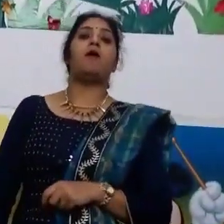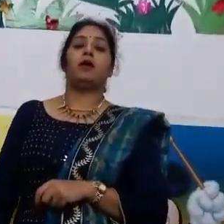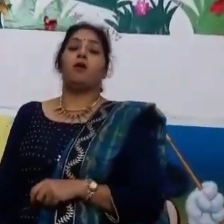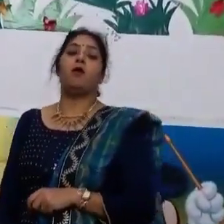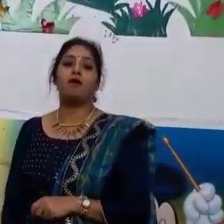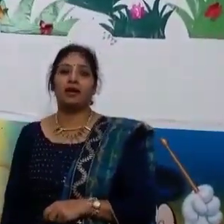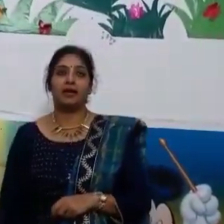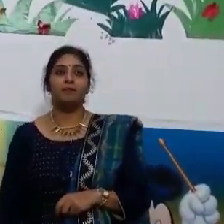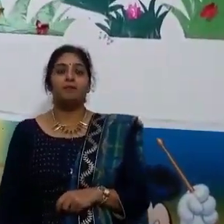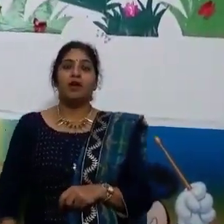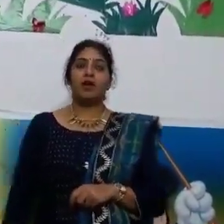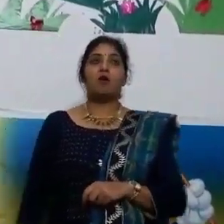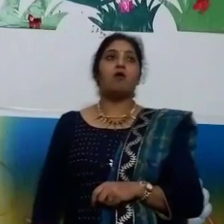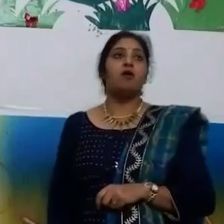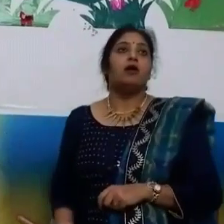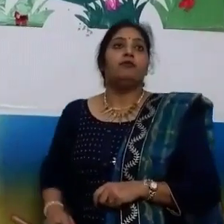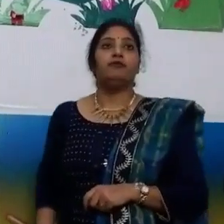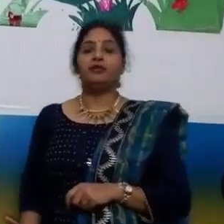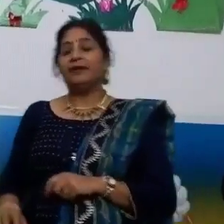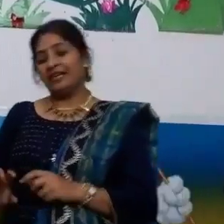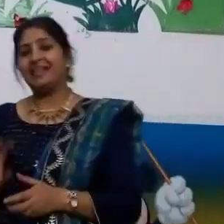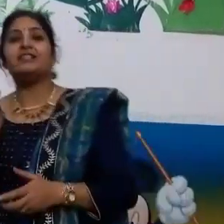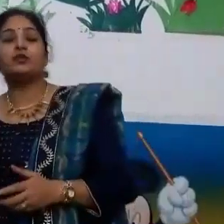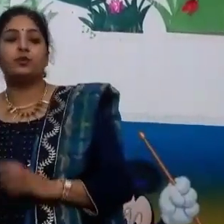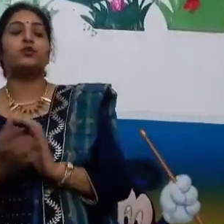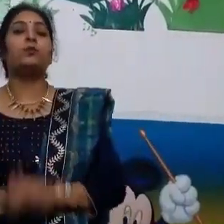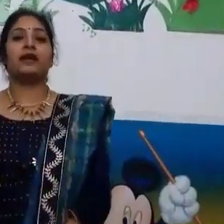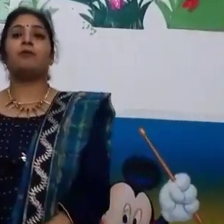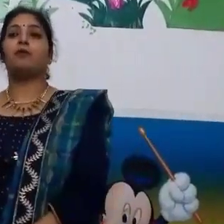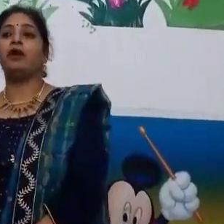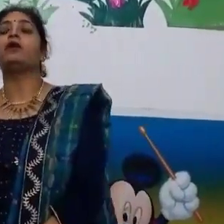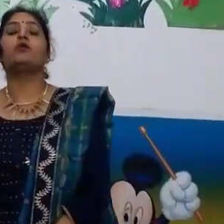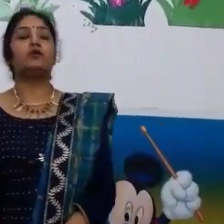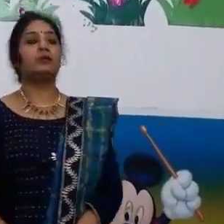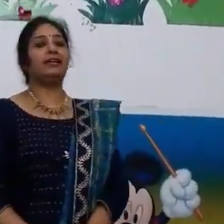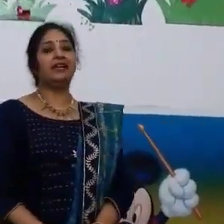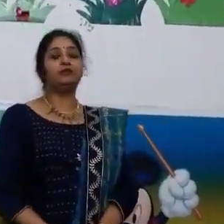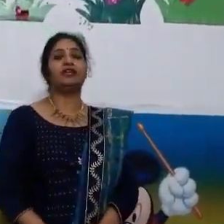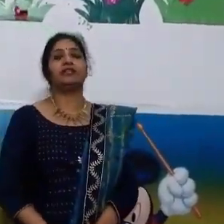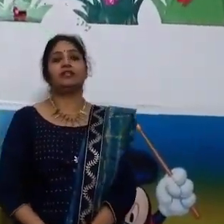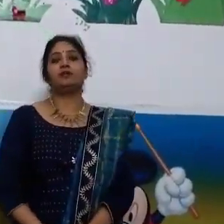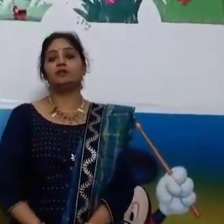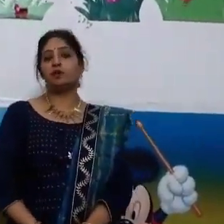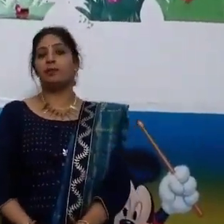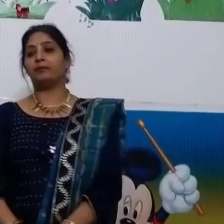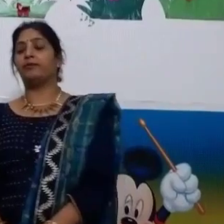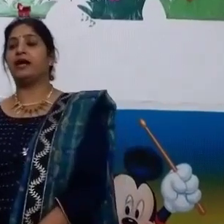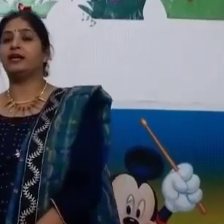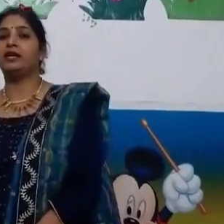ball. Okay. Now, which material is used to make a ball? कौन कौन से मटेरियल यूज किए जाते हैं इसको बनाने के लिए